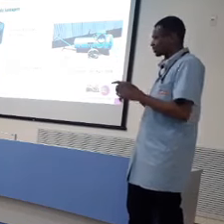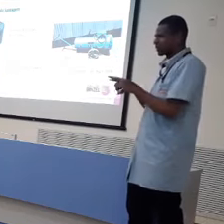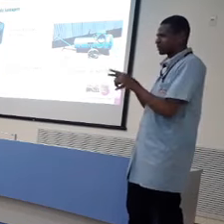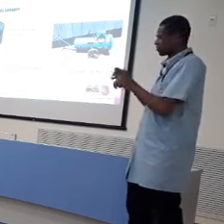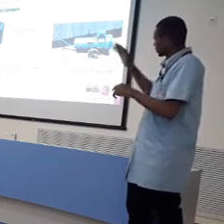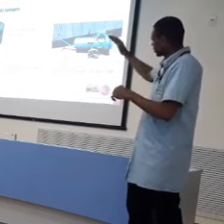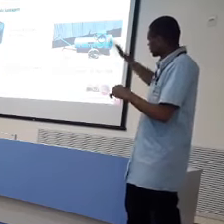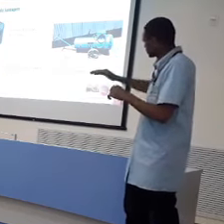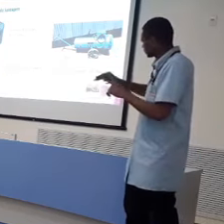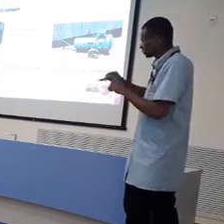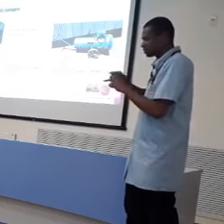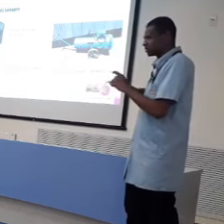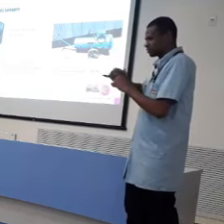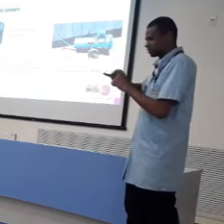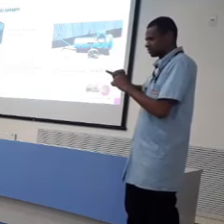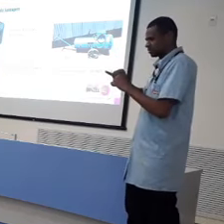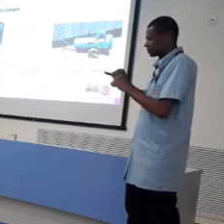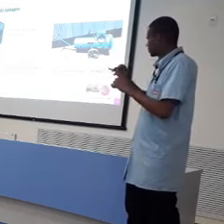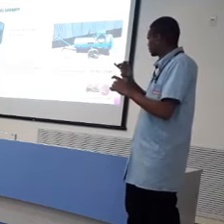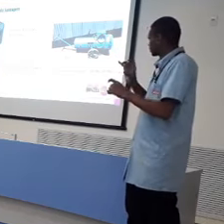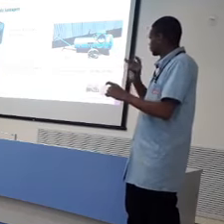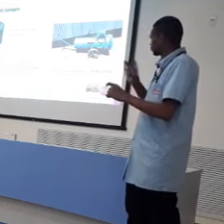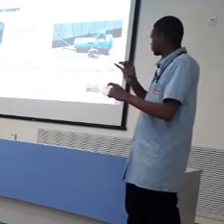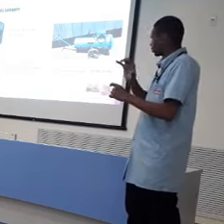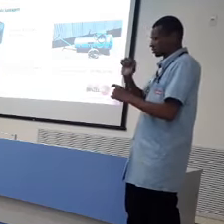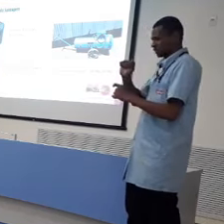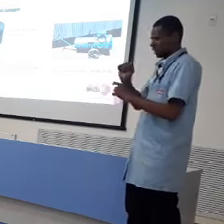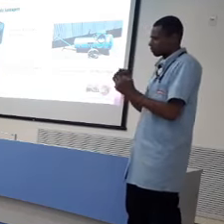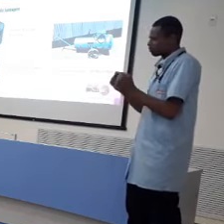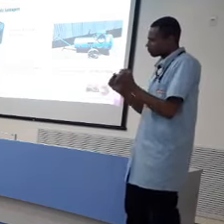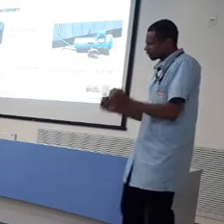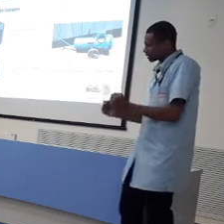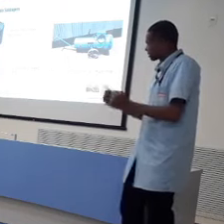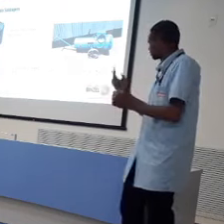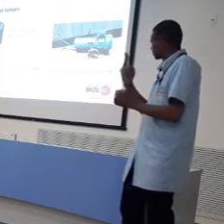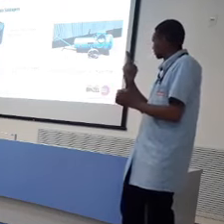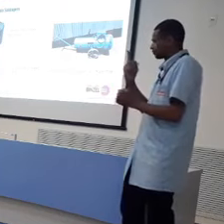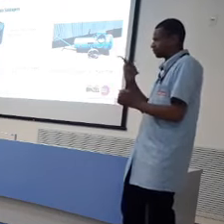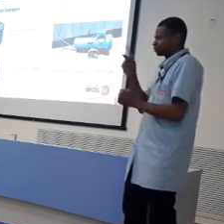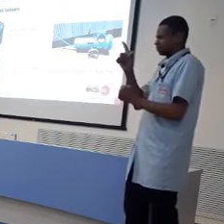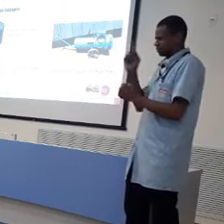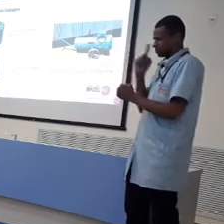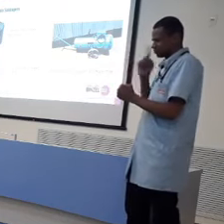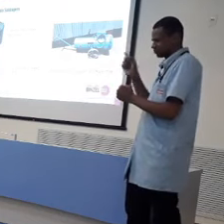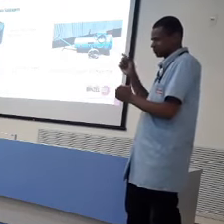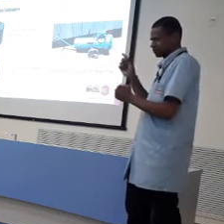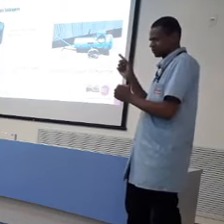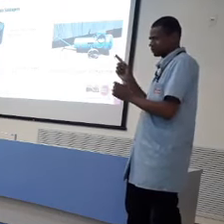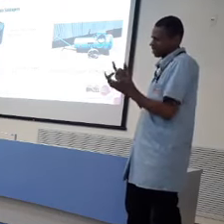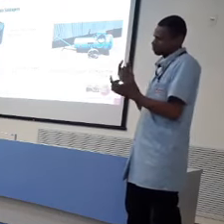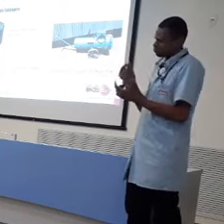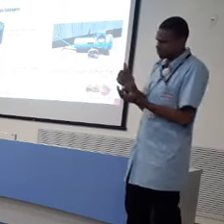existem os transformadores, eles são um pouco mais pesados, mas ele tem um custo ainda mais